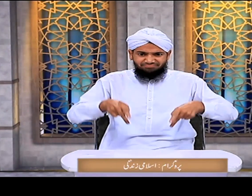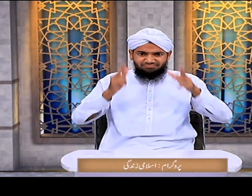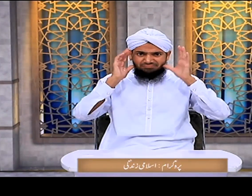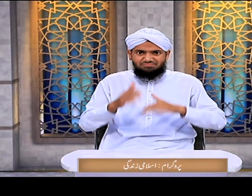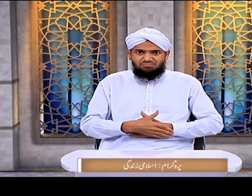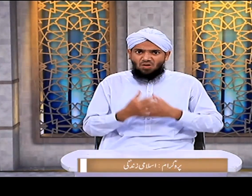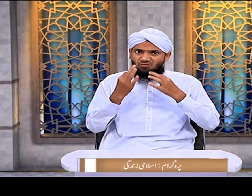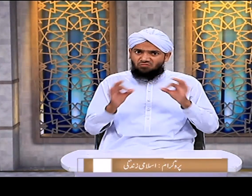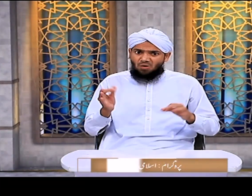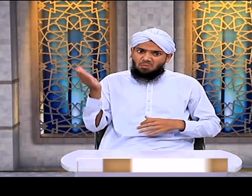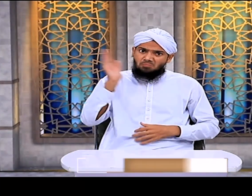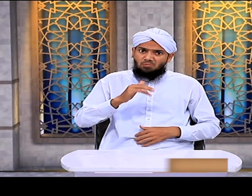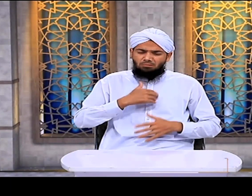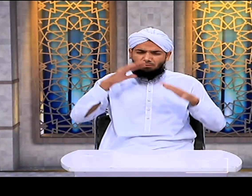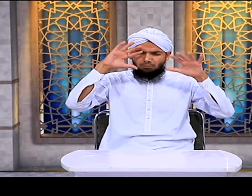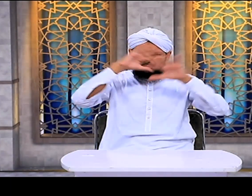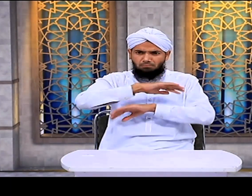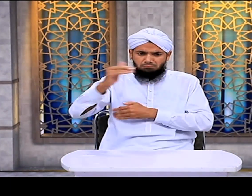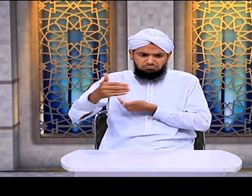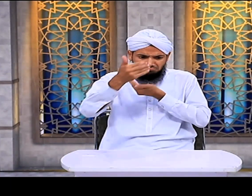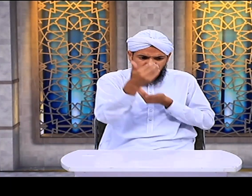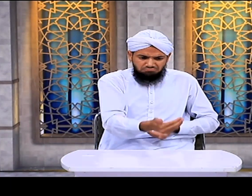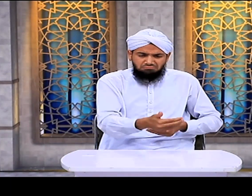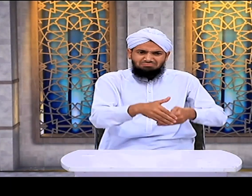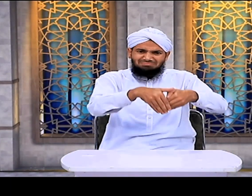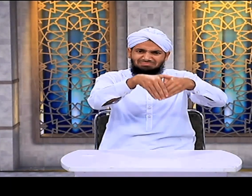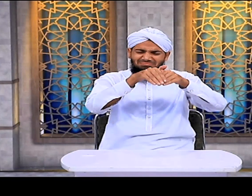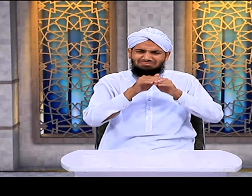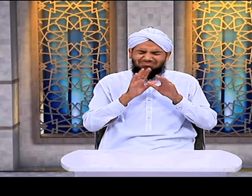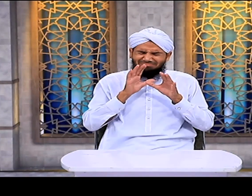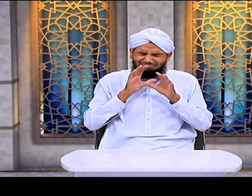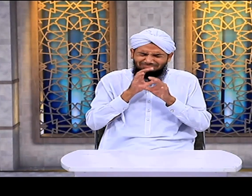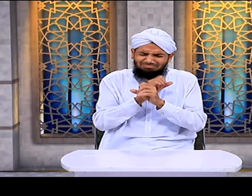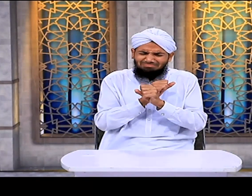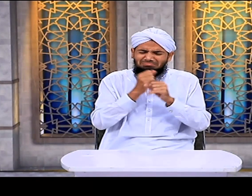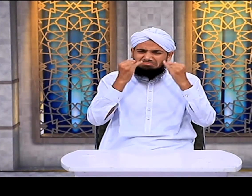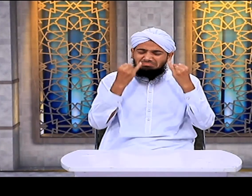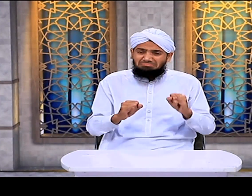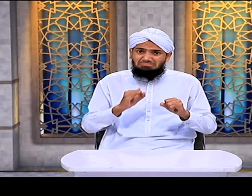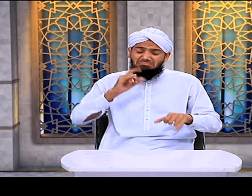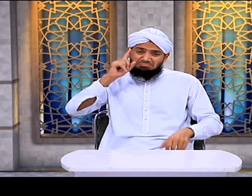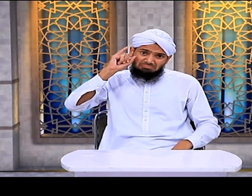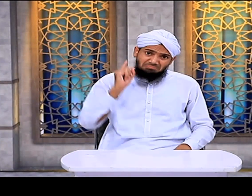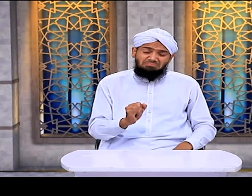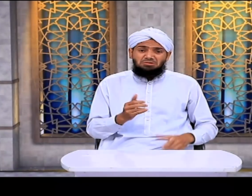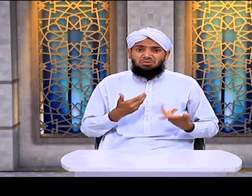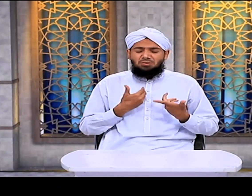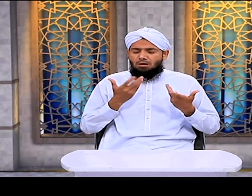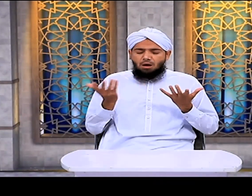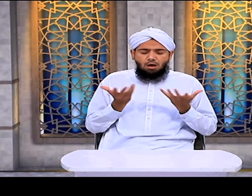بعد گپ اندھیری قبر میں اتار دیں گے۔ ایسا تنگ مکان، ایسی تنہائی، وحشت اور سخت